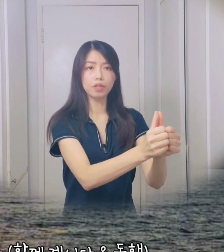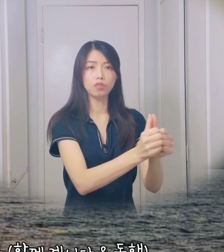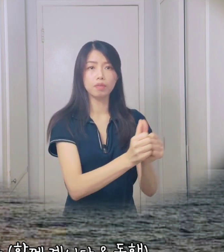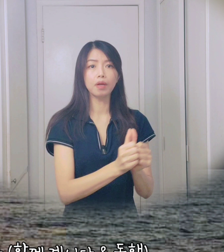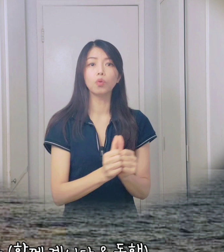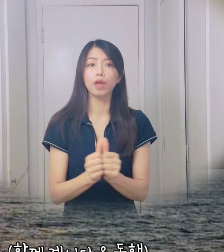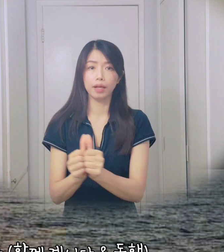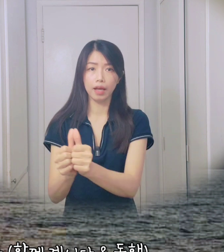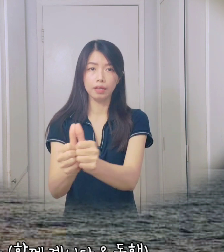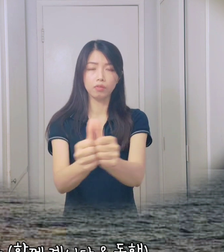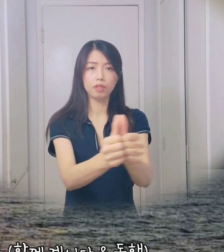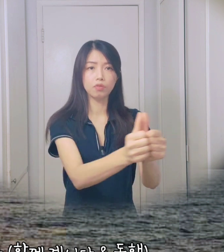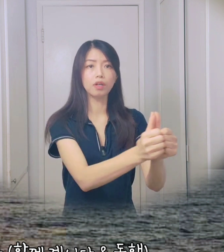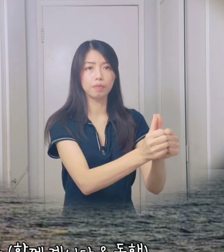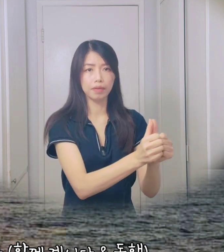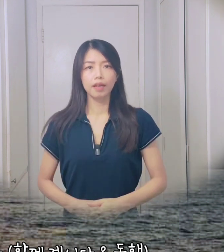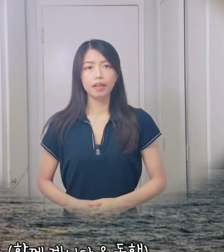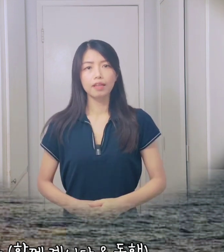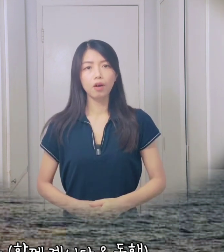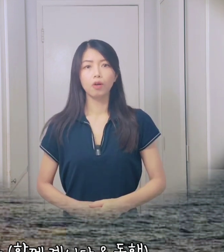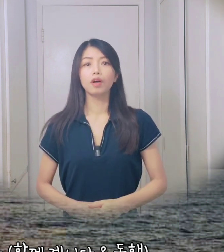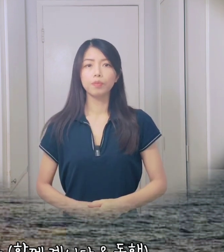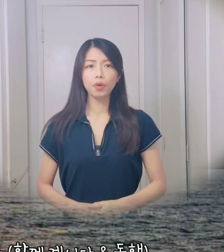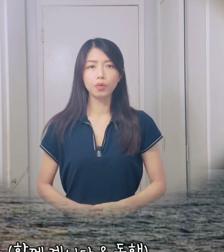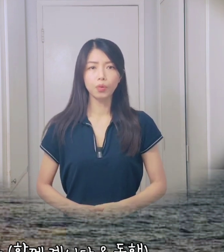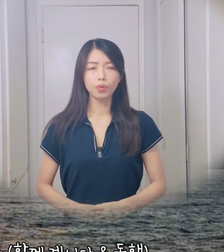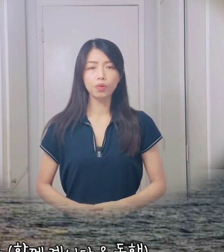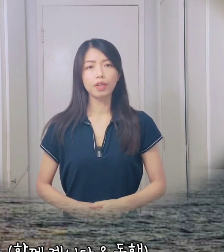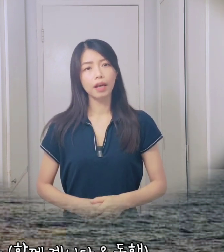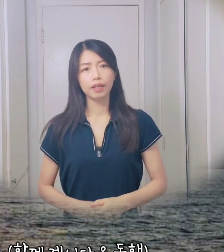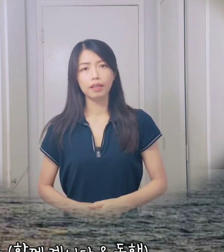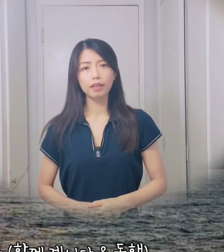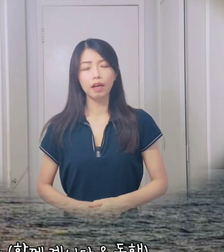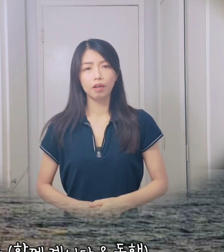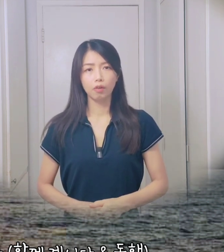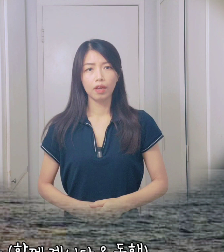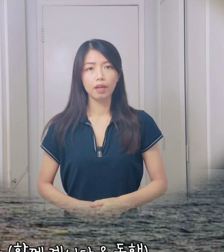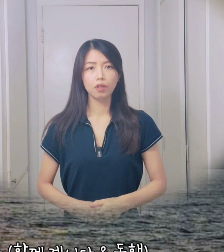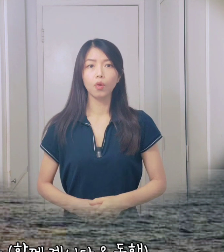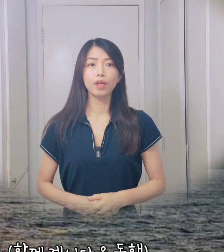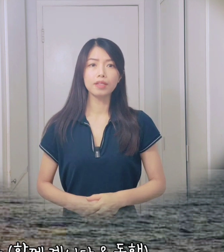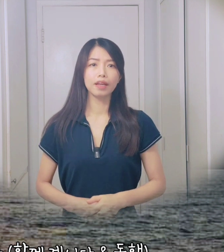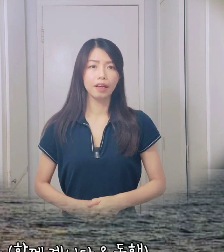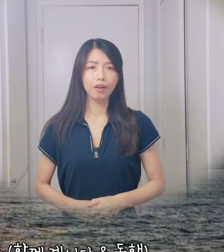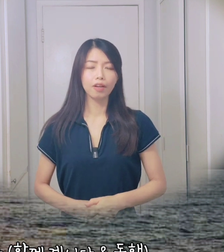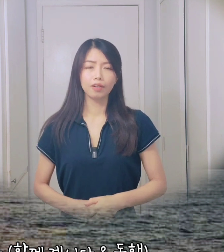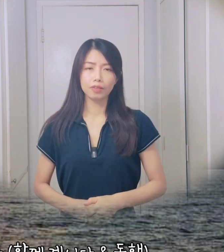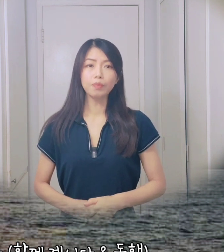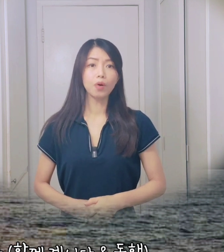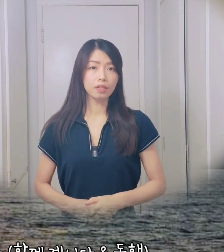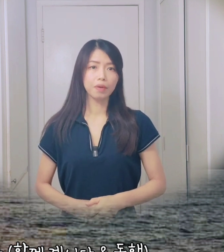이렇게 움직여주시면 동행하다. 이런 뜻의 수어가 됩니다. 그래서 여러 가지 표현으로 수어 찬양 안에는 그렇게 적용을